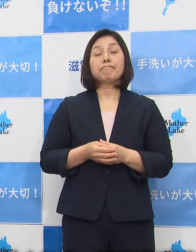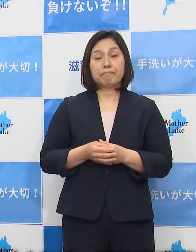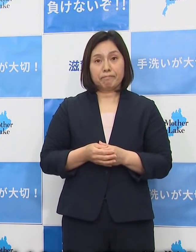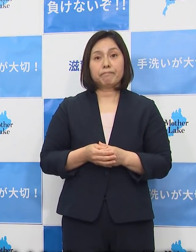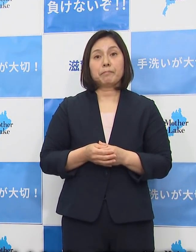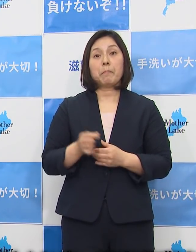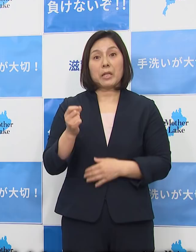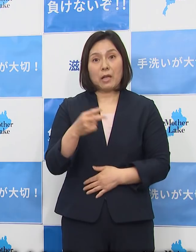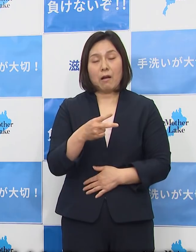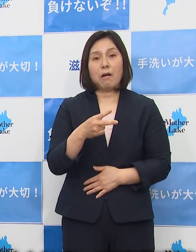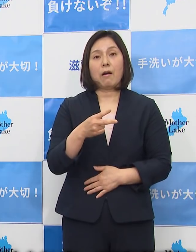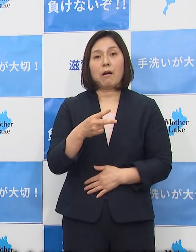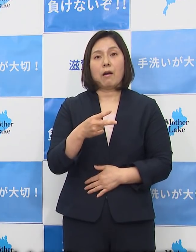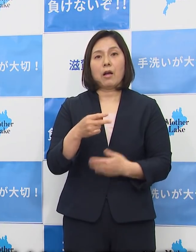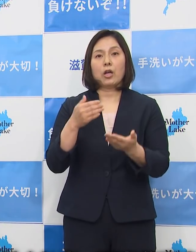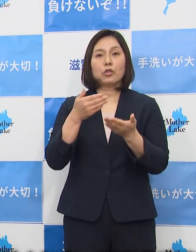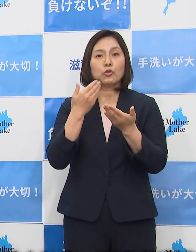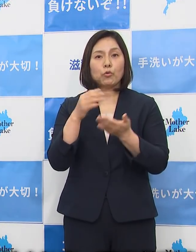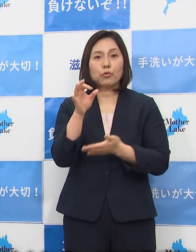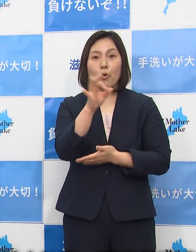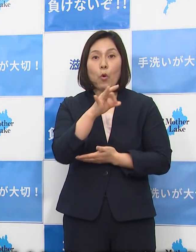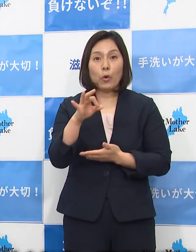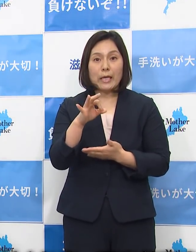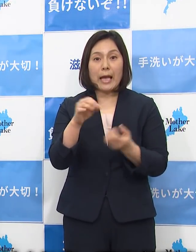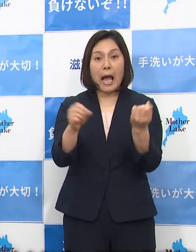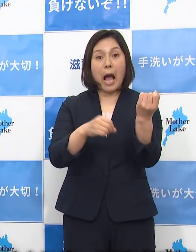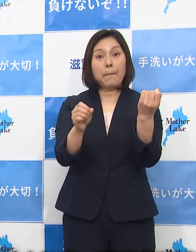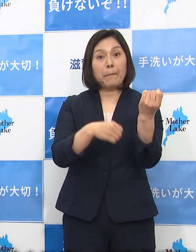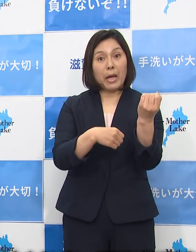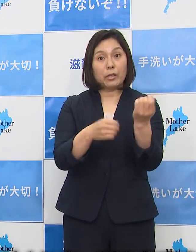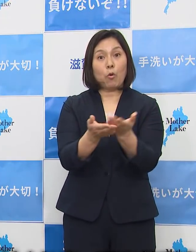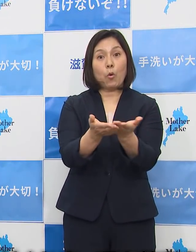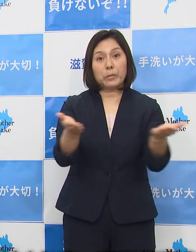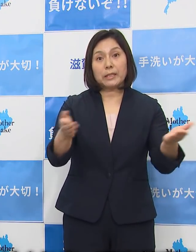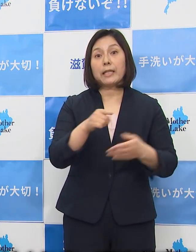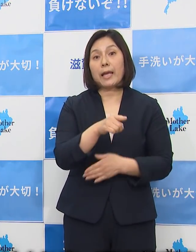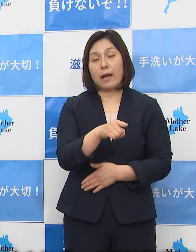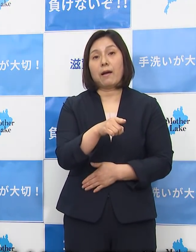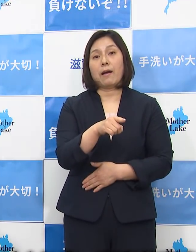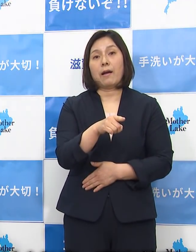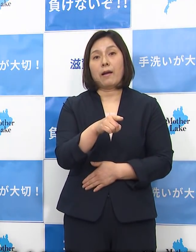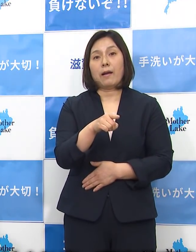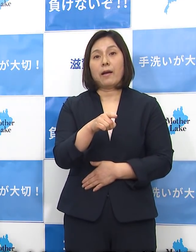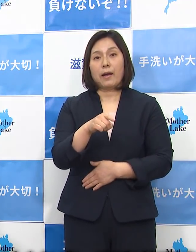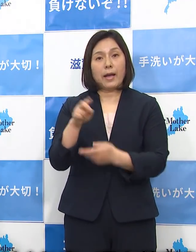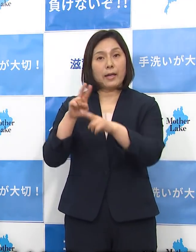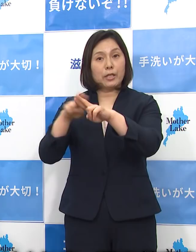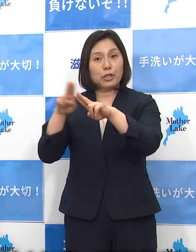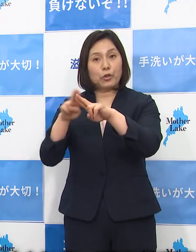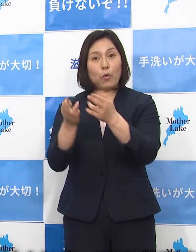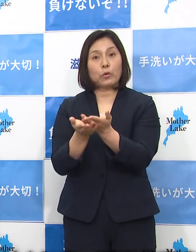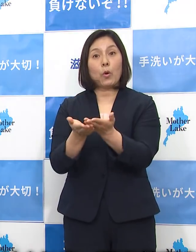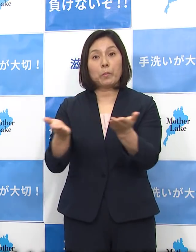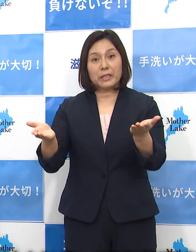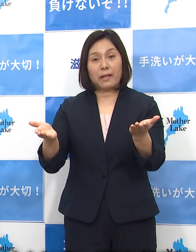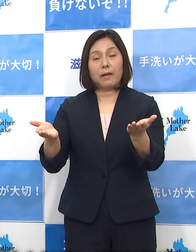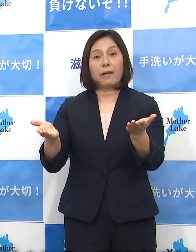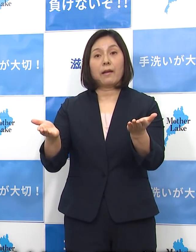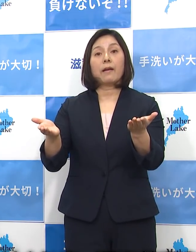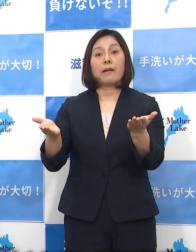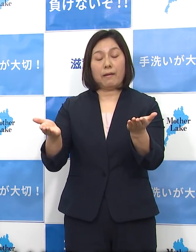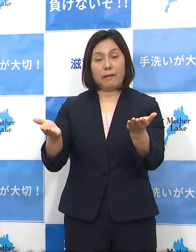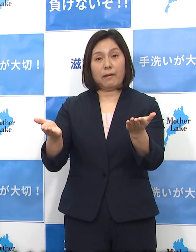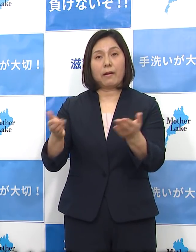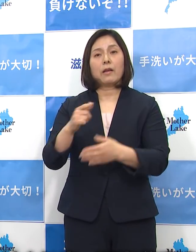なお食料品を販売して頂くお店理容美容を行って頂くお店